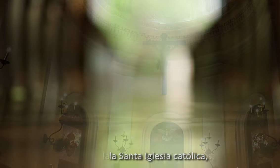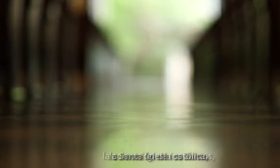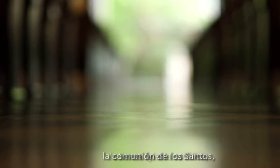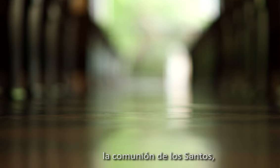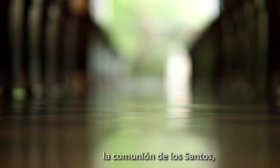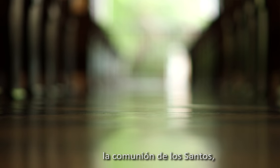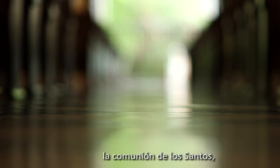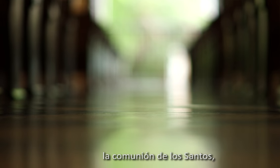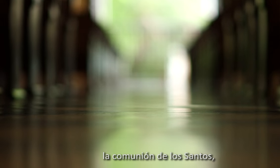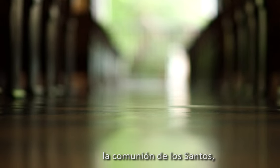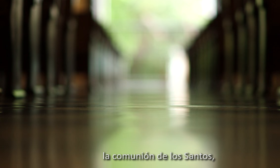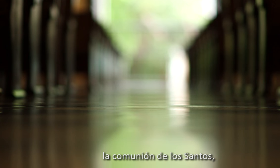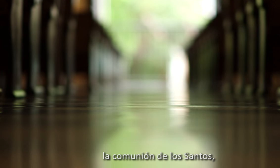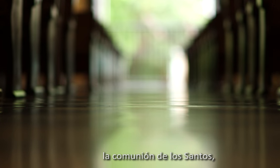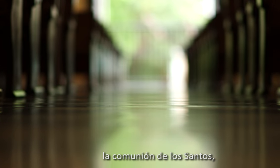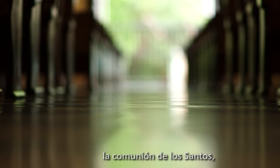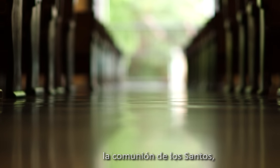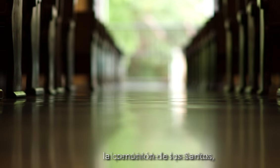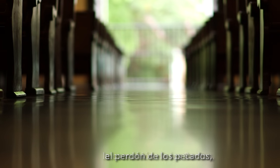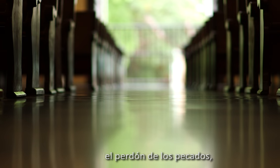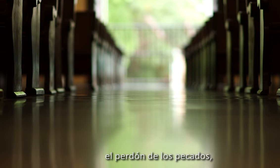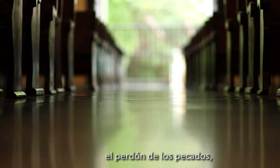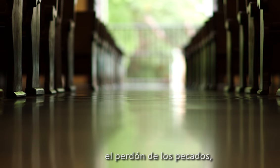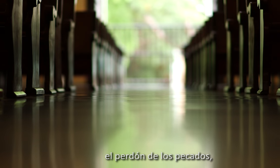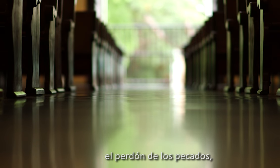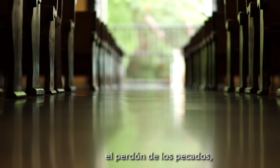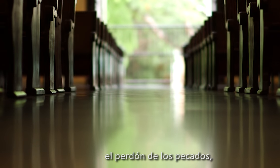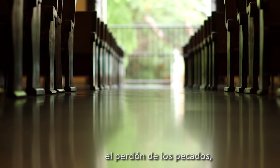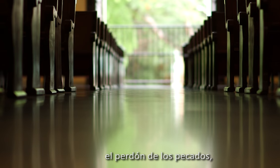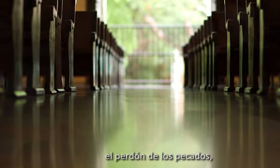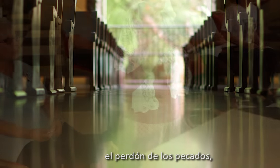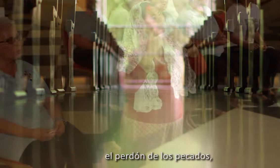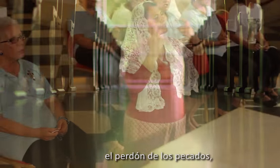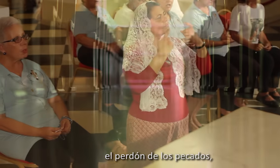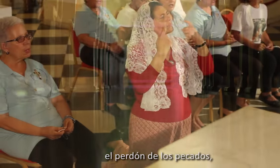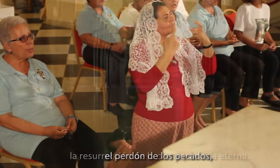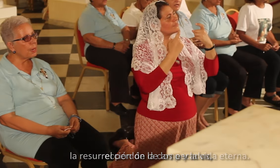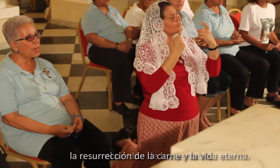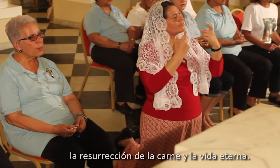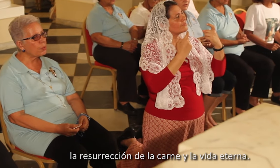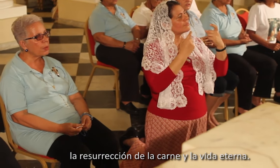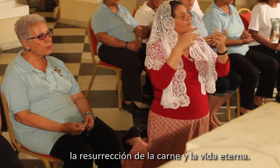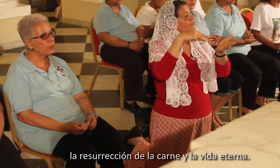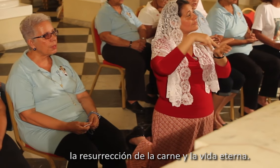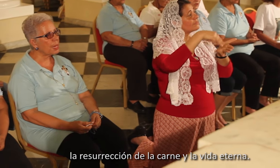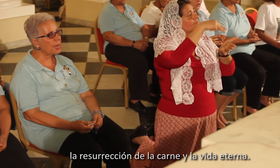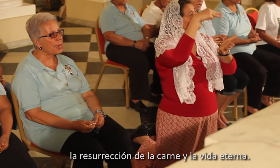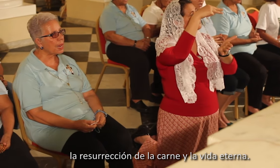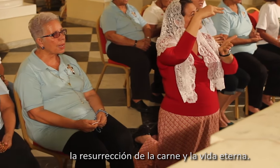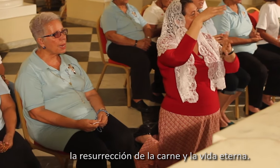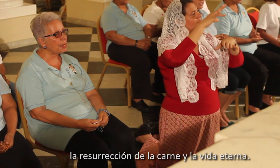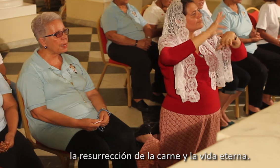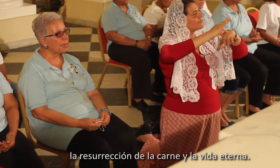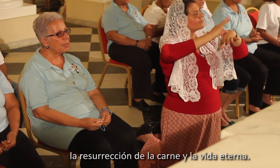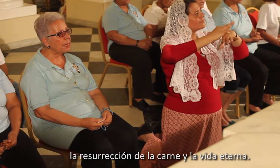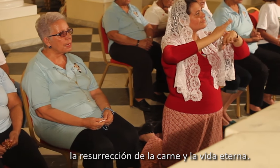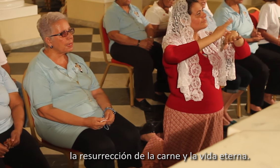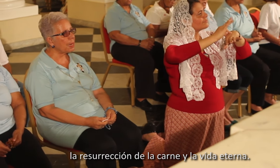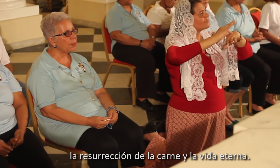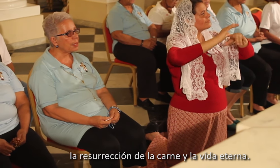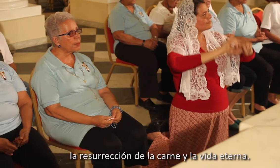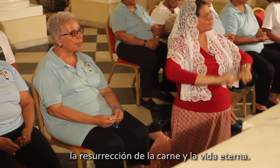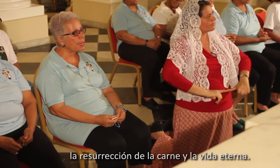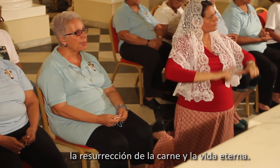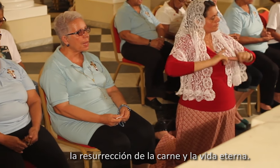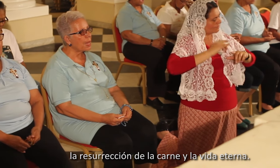Católica, la comunión de los santos, el perdón de los pecados, la resurrección de la carne